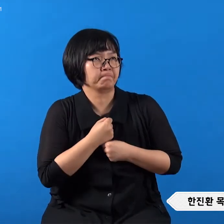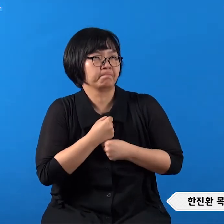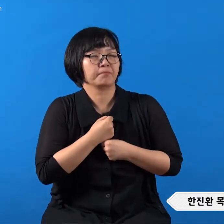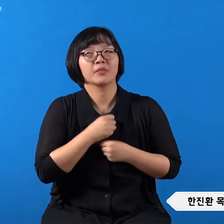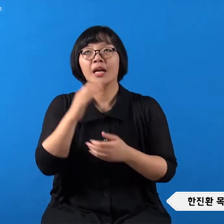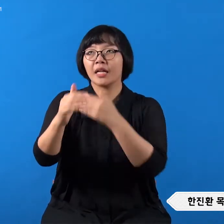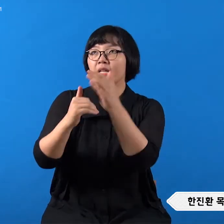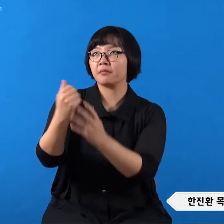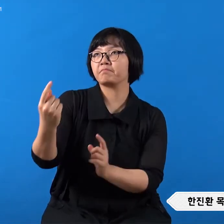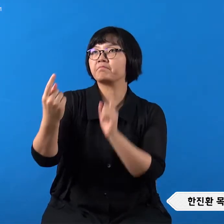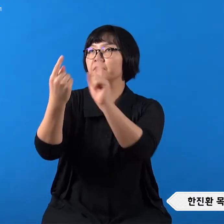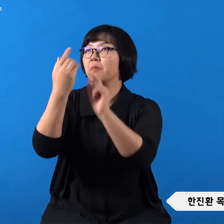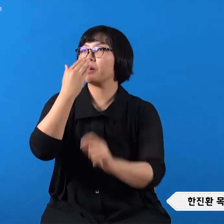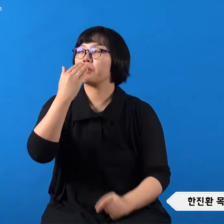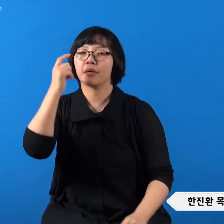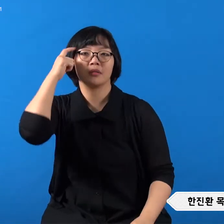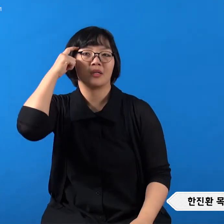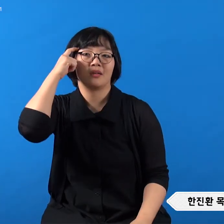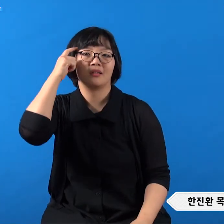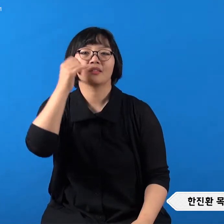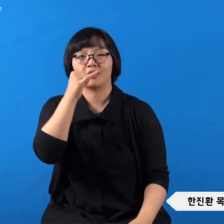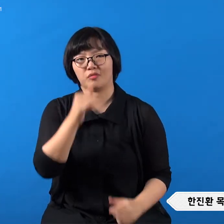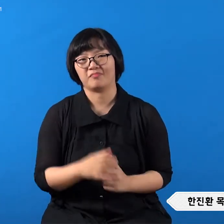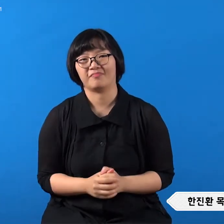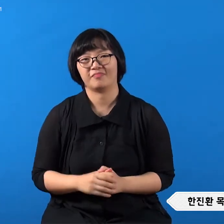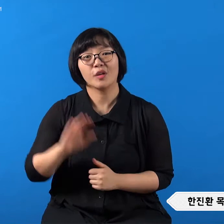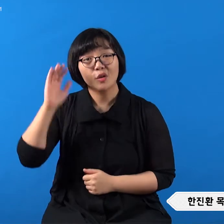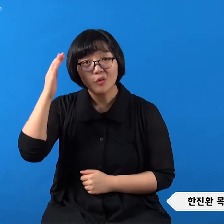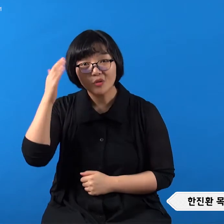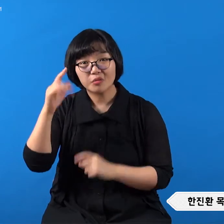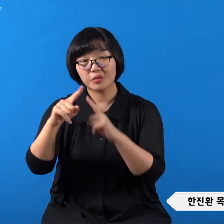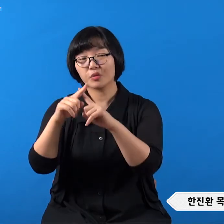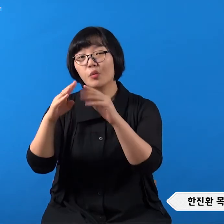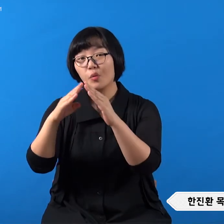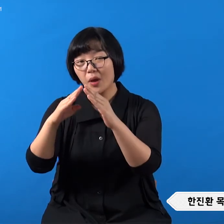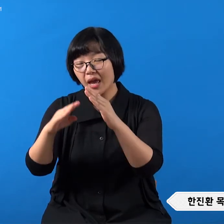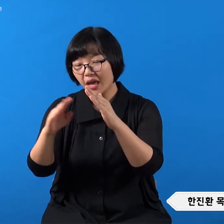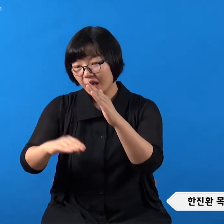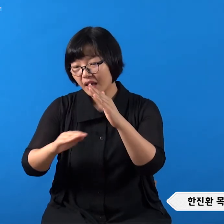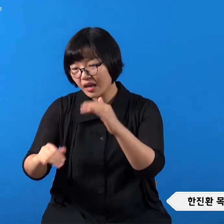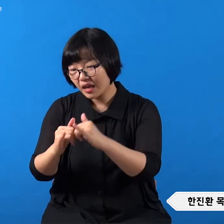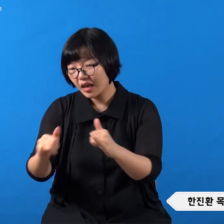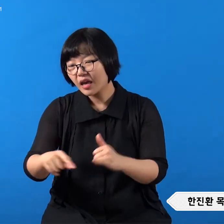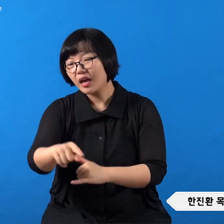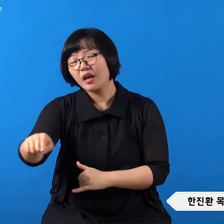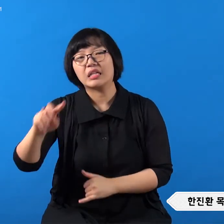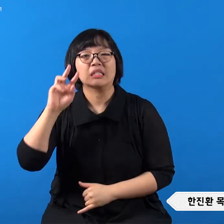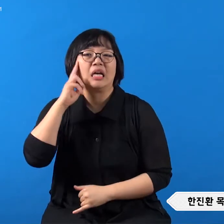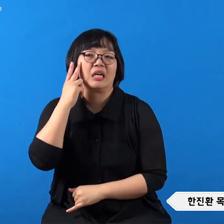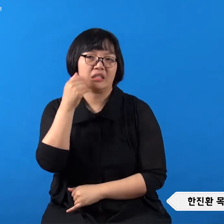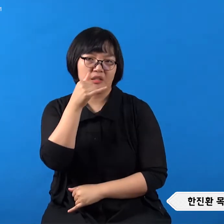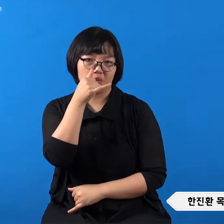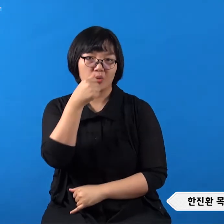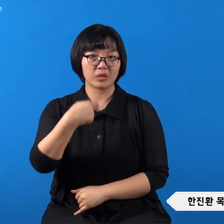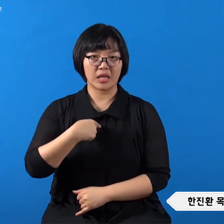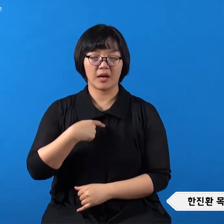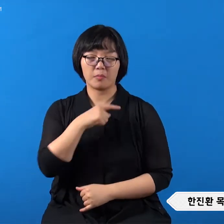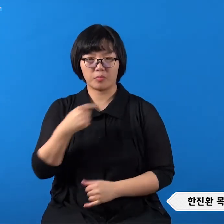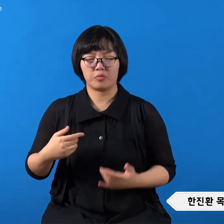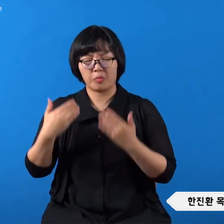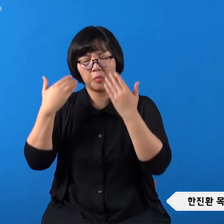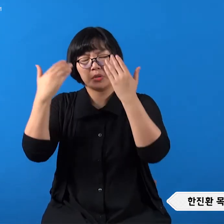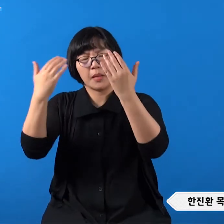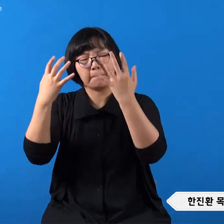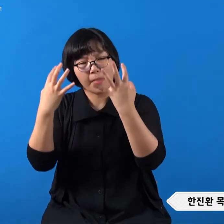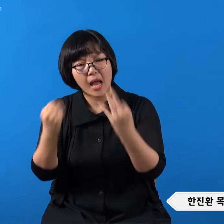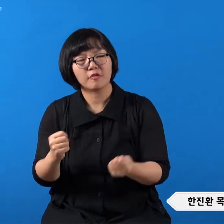오늘날도 교인들 중에 보면 자기가 봉사 많이 한 것, 연보 많이 한 것, 자기가 하나님 나라 위해서 헌신을